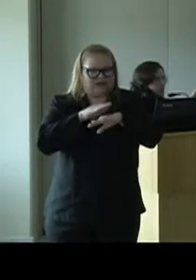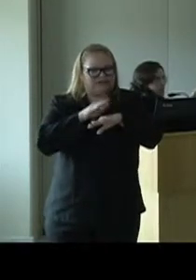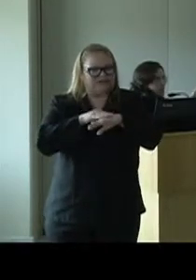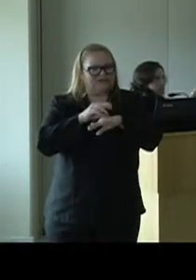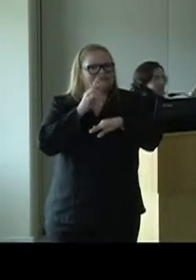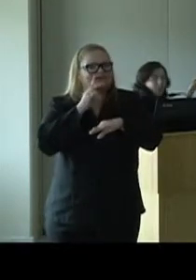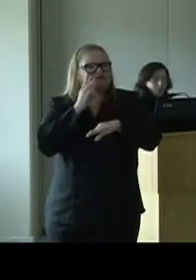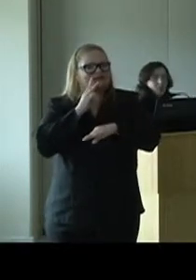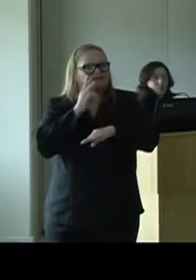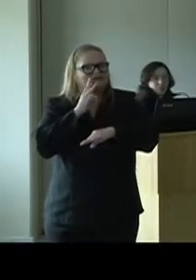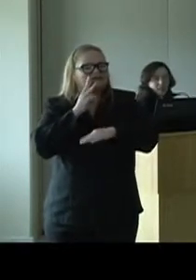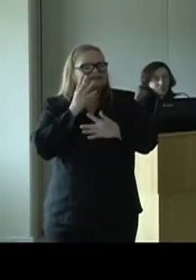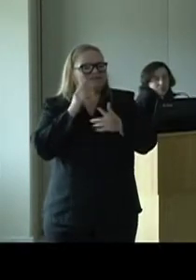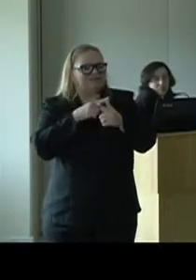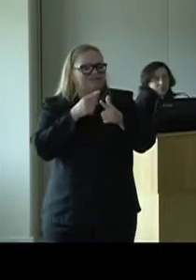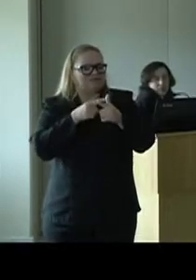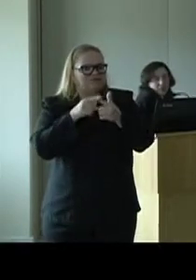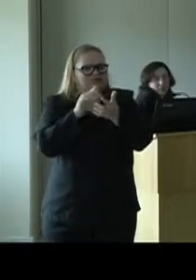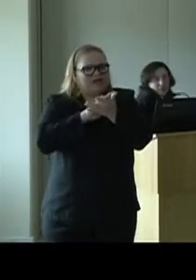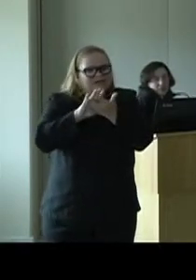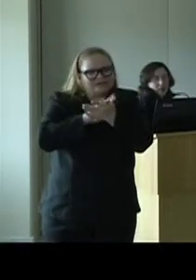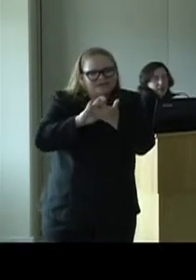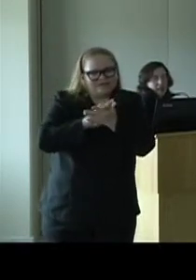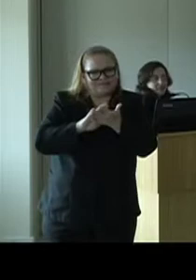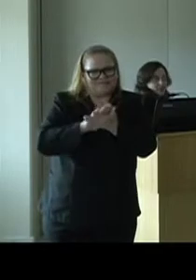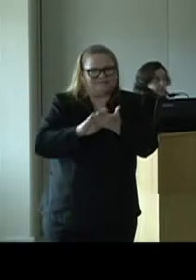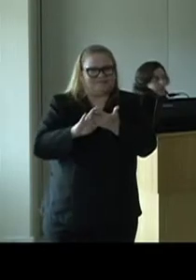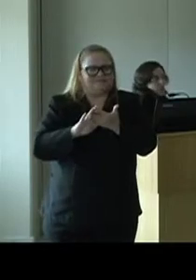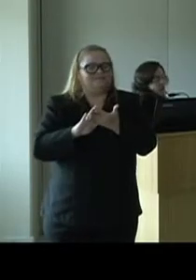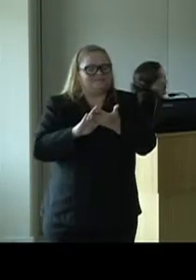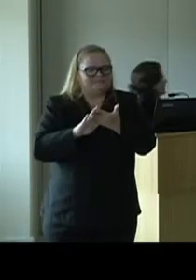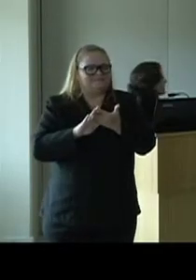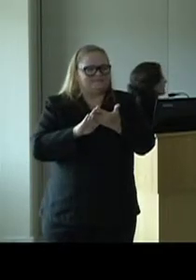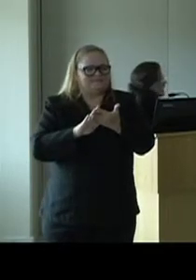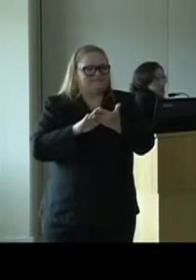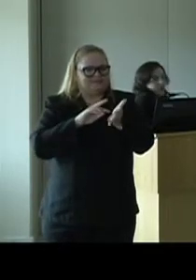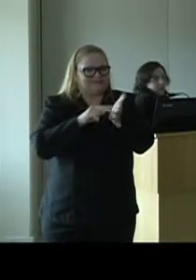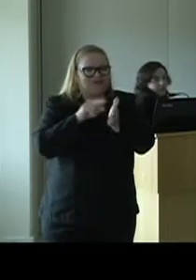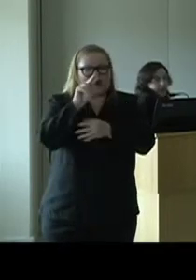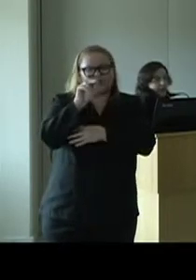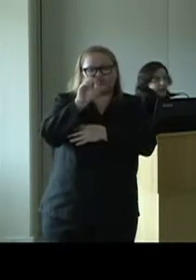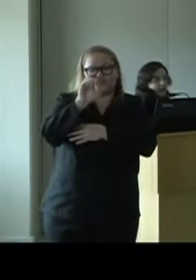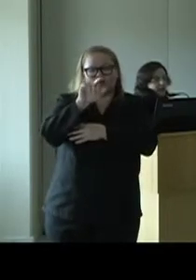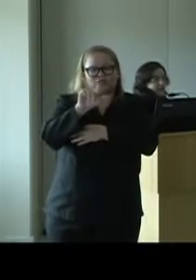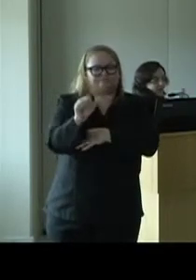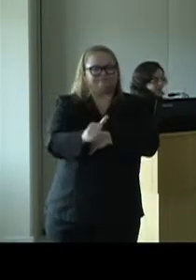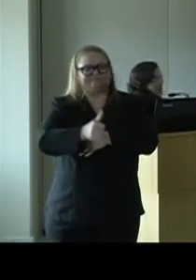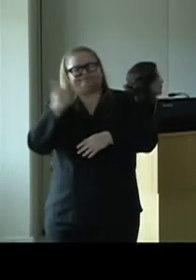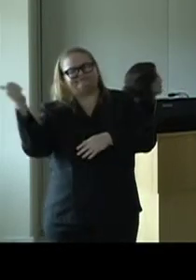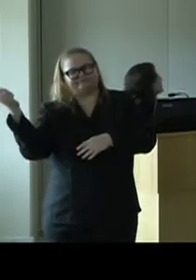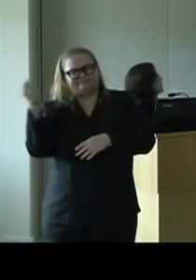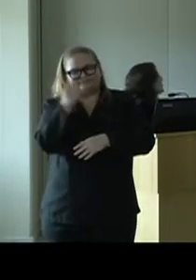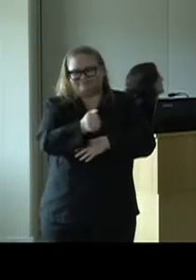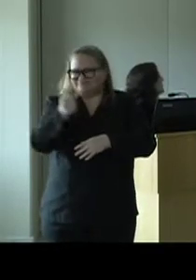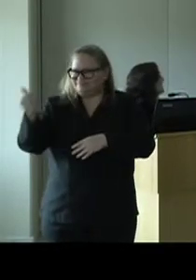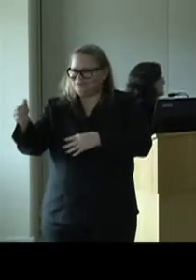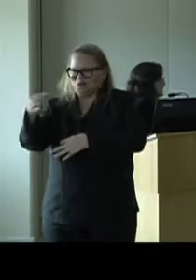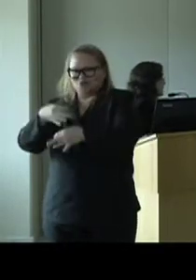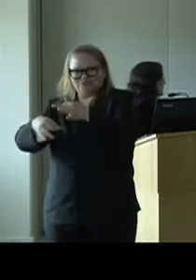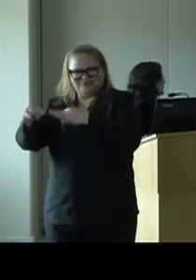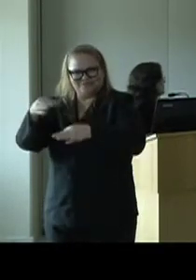ese bolsito, y entonces podía limpiar su pincel. Así que Noel fue relegado de su tarea y lo